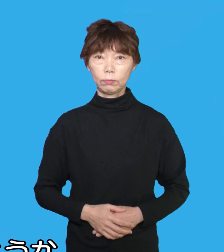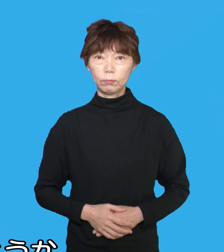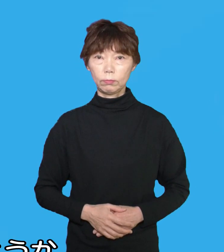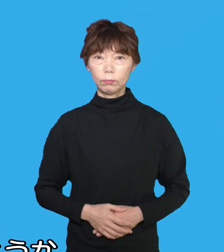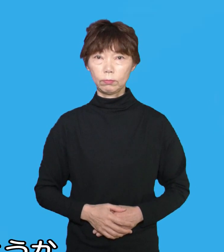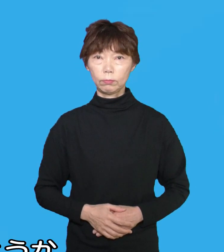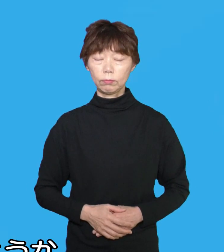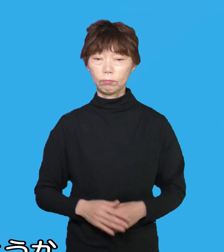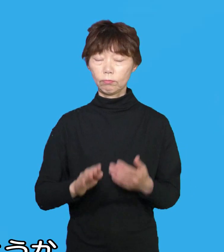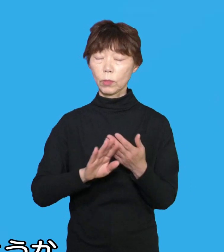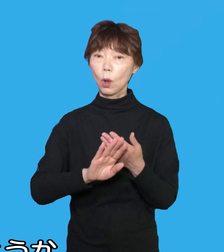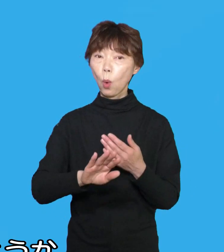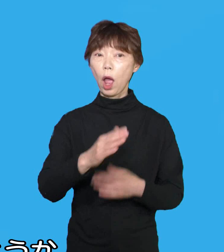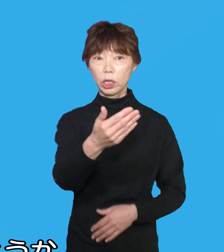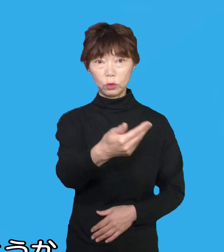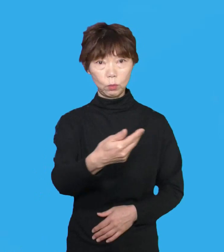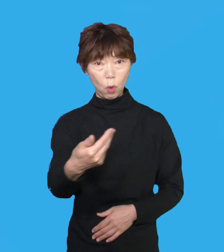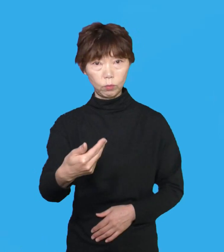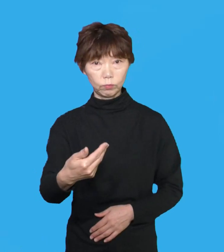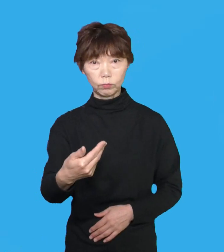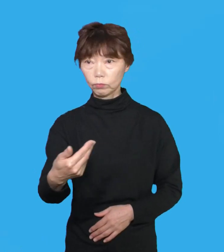他はよろしいでしょうか。